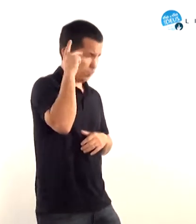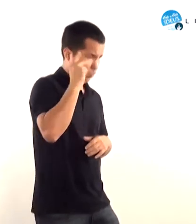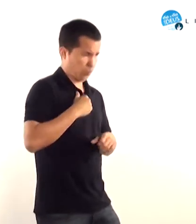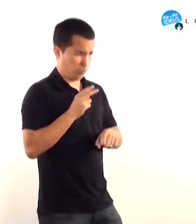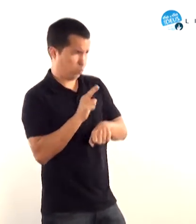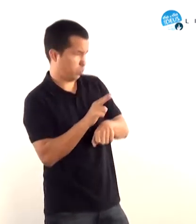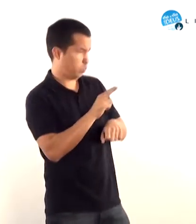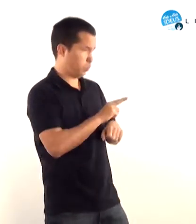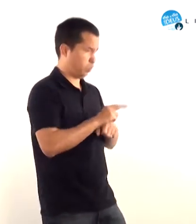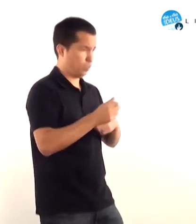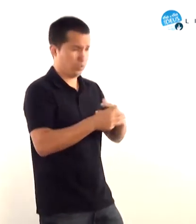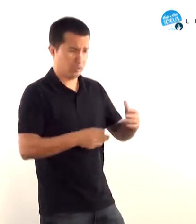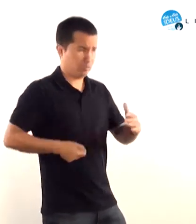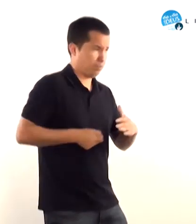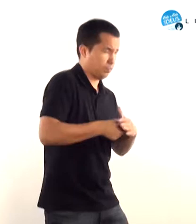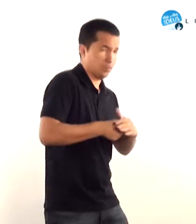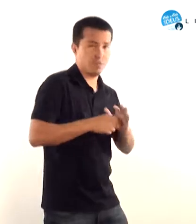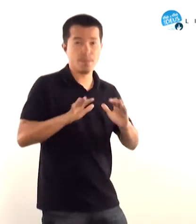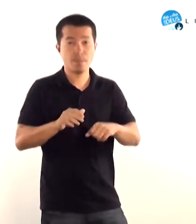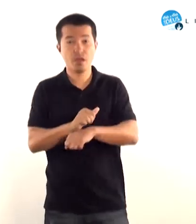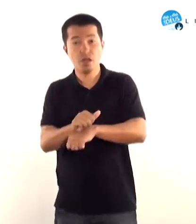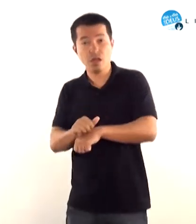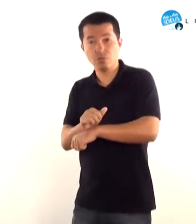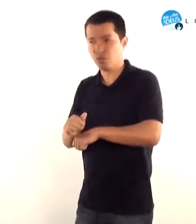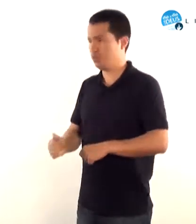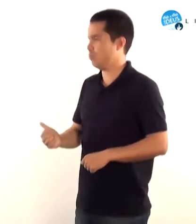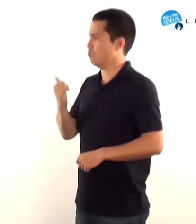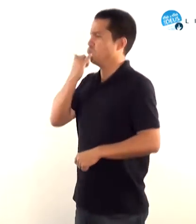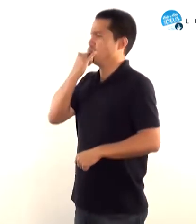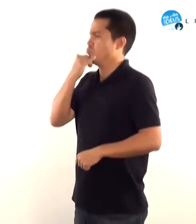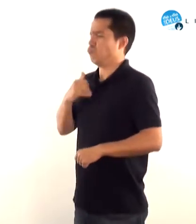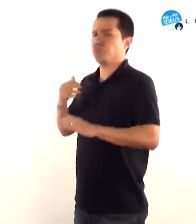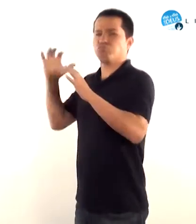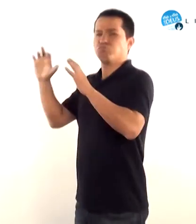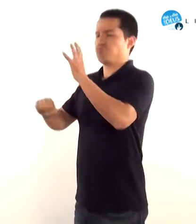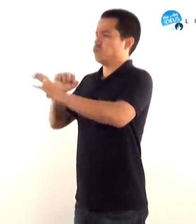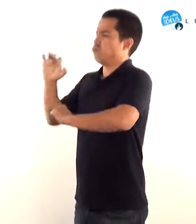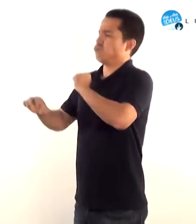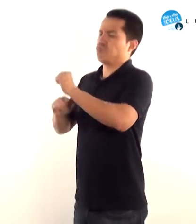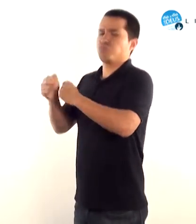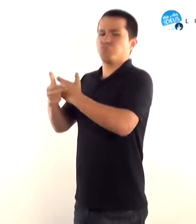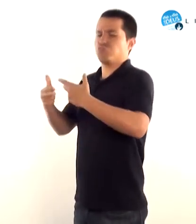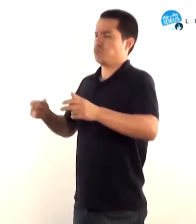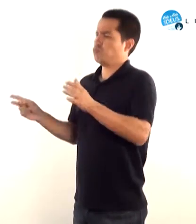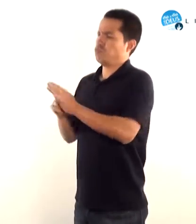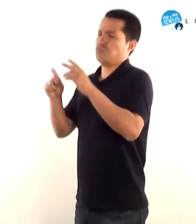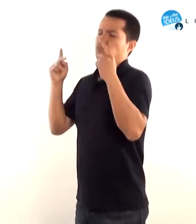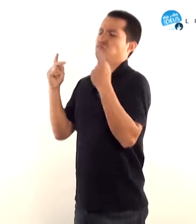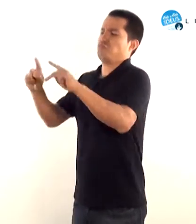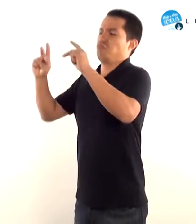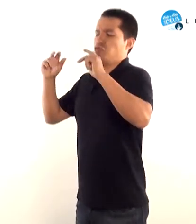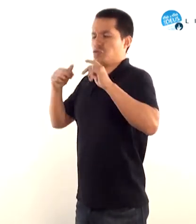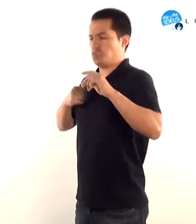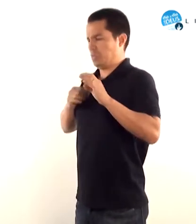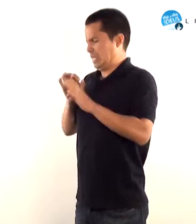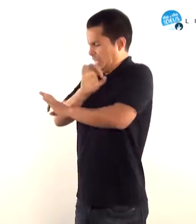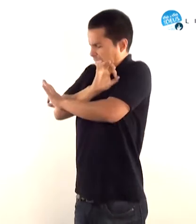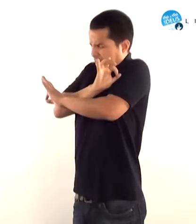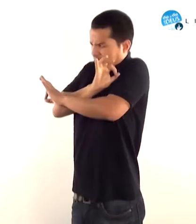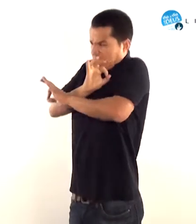Deus Altíssimo, Criador do céu e da terra, e juro que não ficarei com nada do que é seu, nem um fio de linha ou